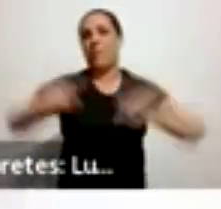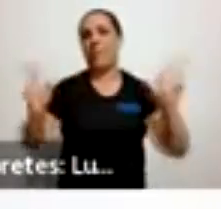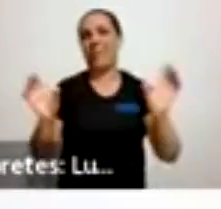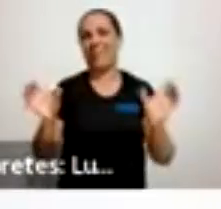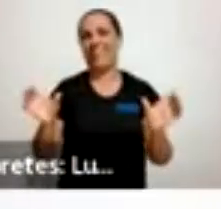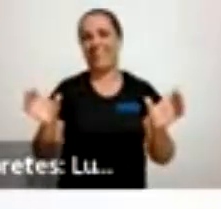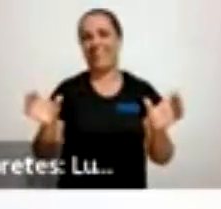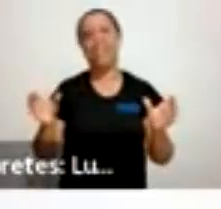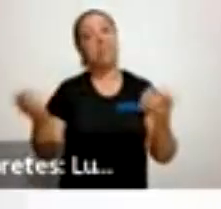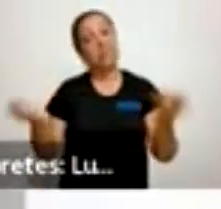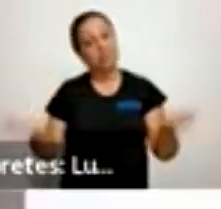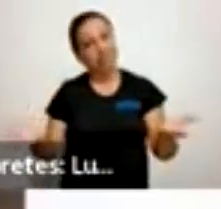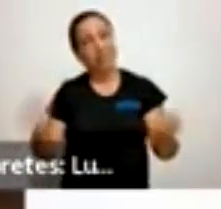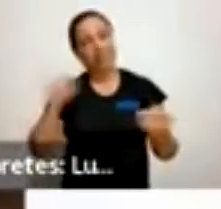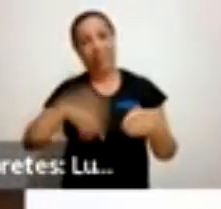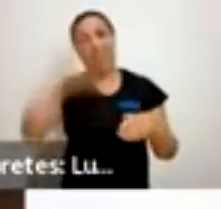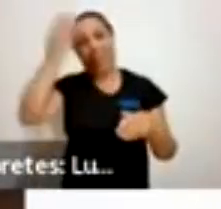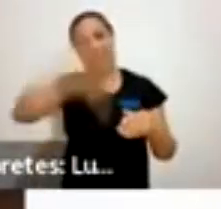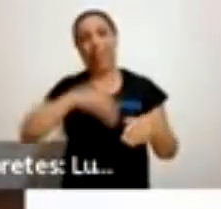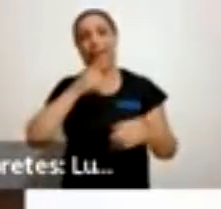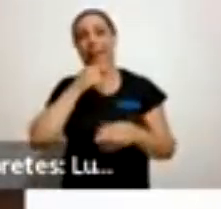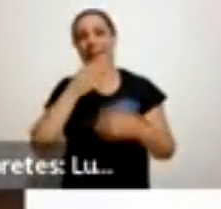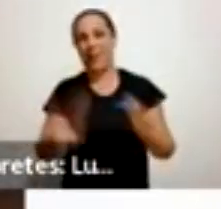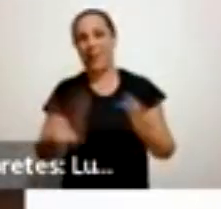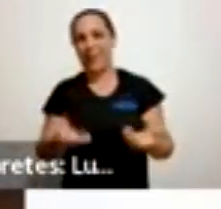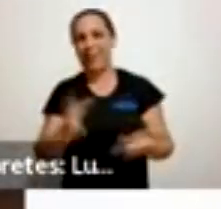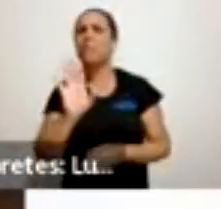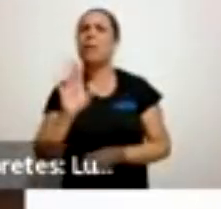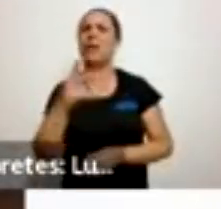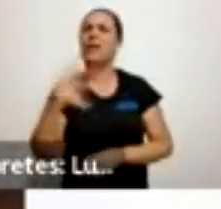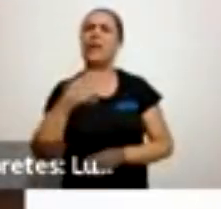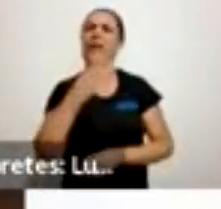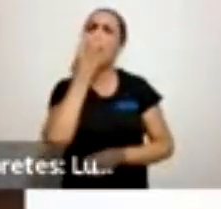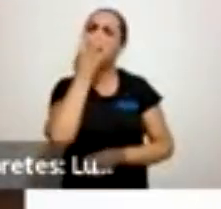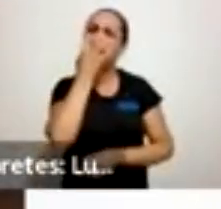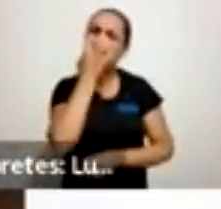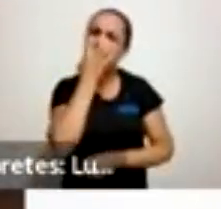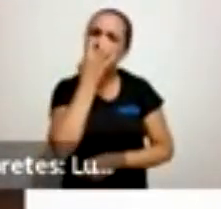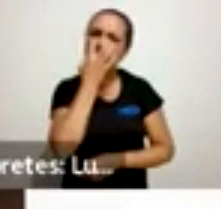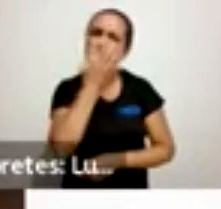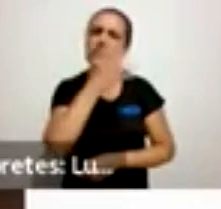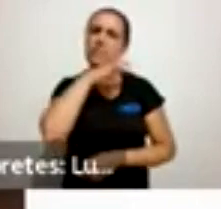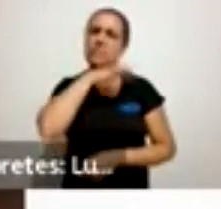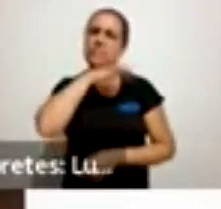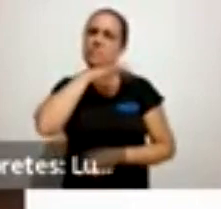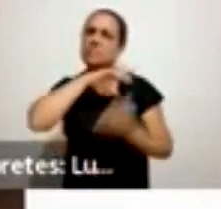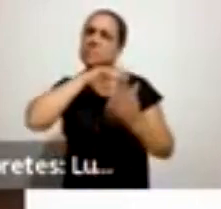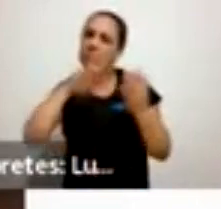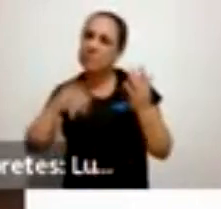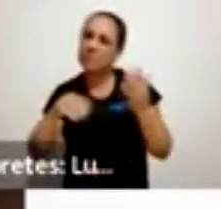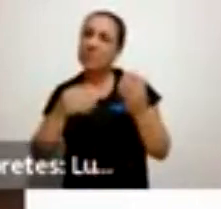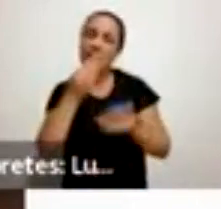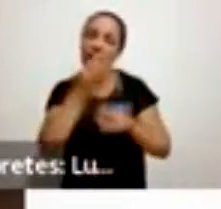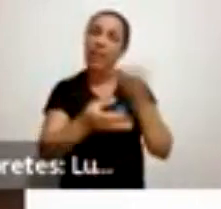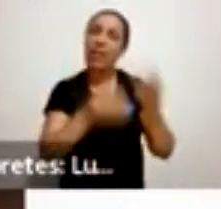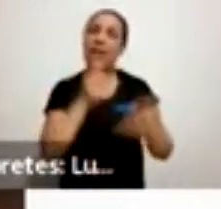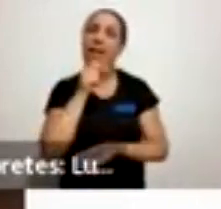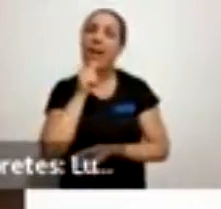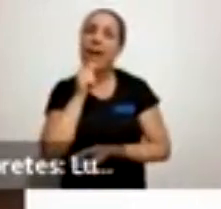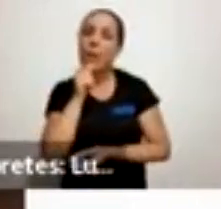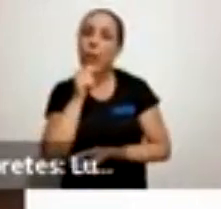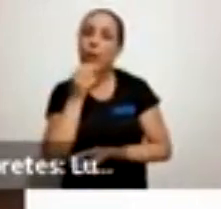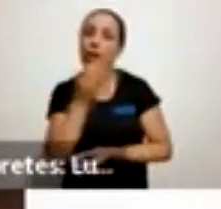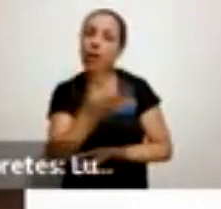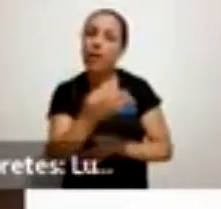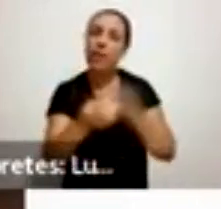melhor. E não poderia faltar, os amigos de muitos, o PET, né? O antes, olha a calcificação